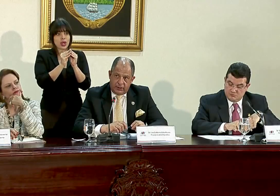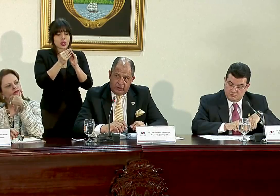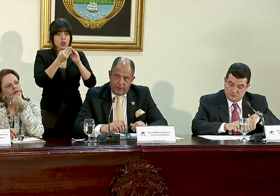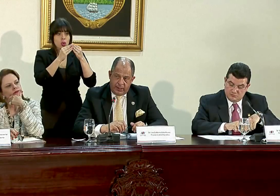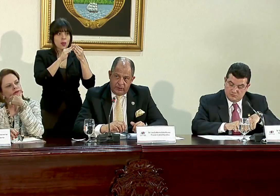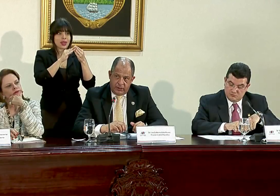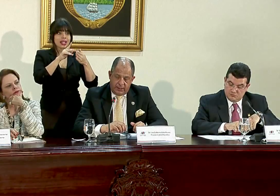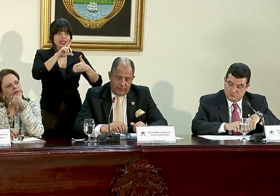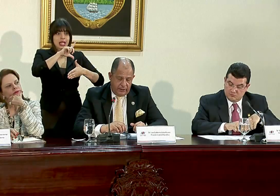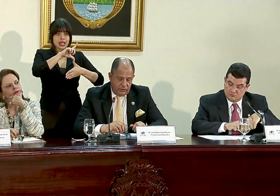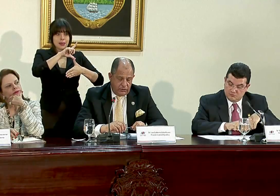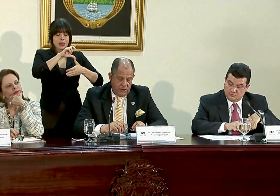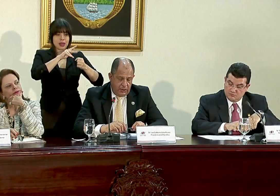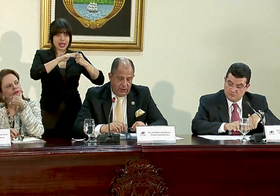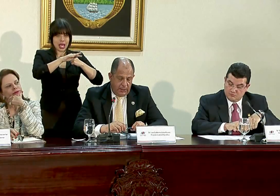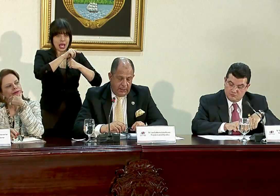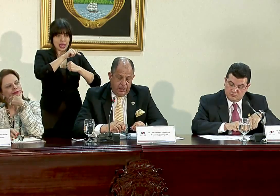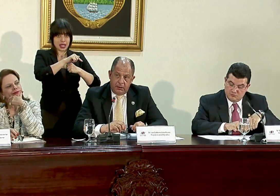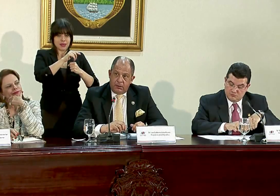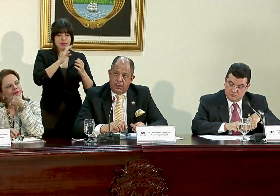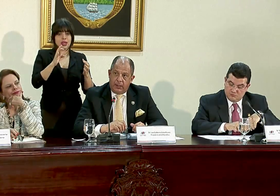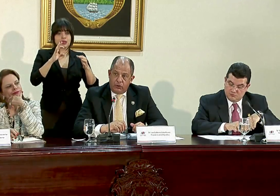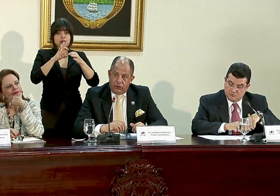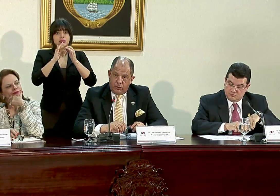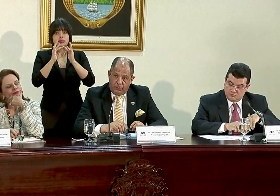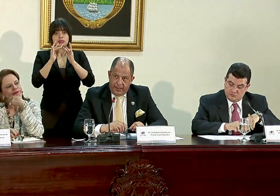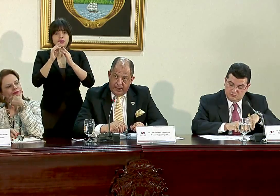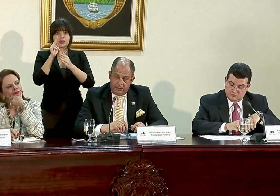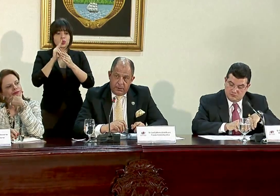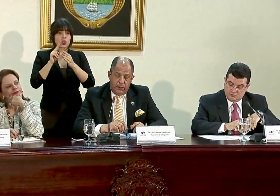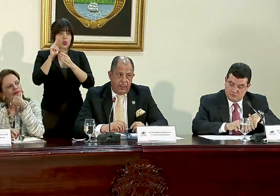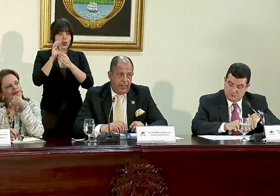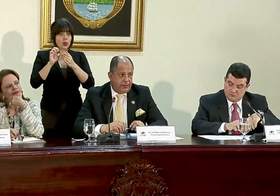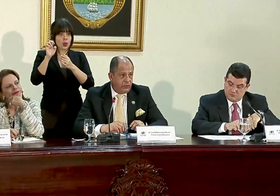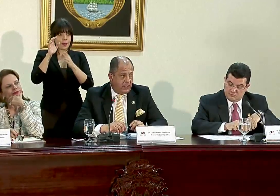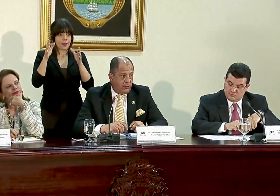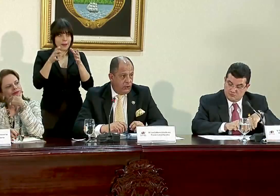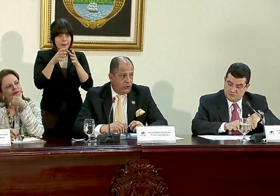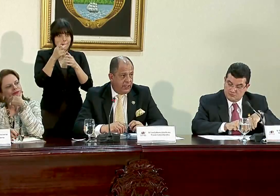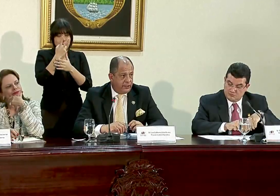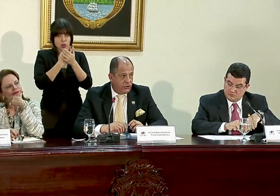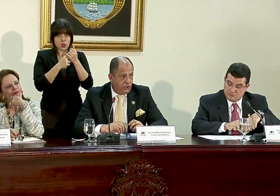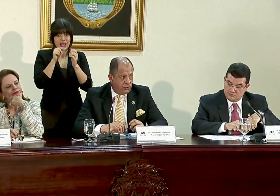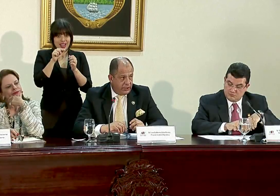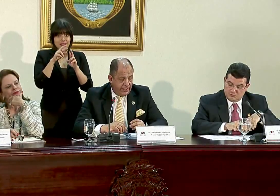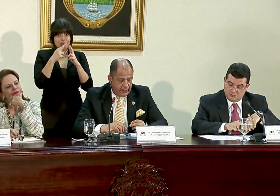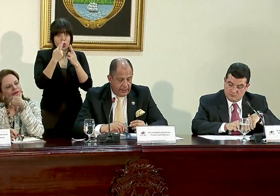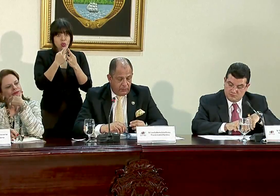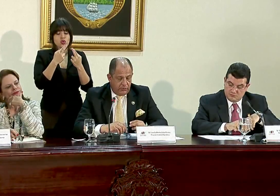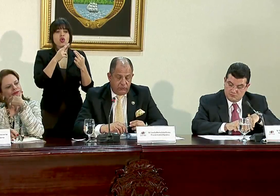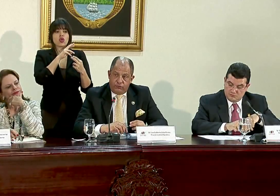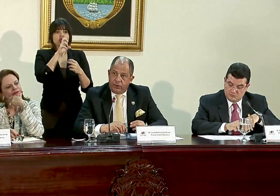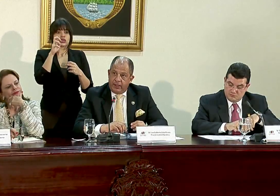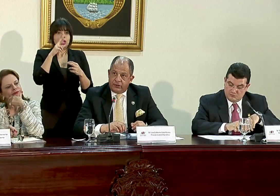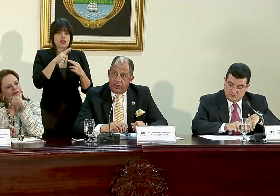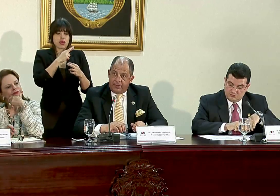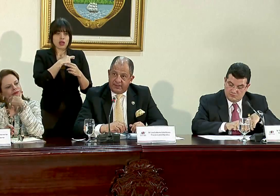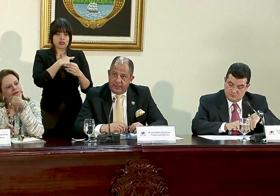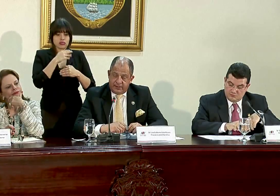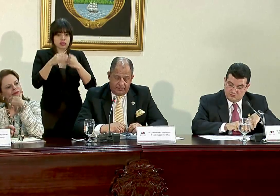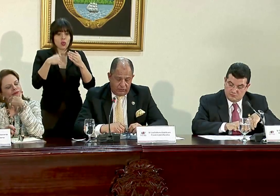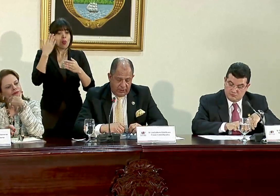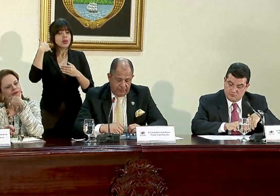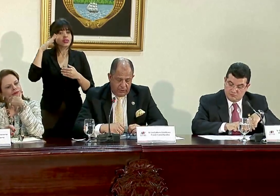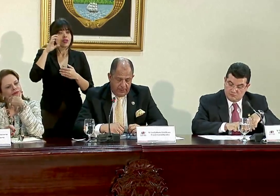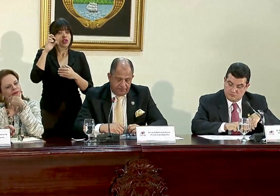comunidad de Estados latinoamericanos y caribeños y la Unión Europea esa es una reunión que gestionó Costa Rica cuando ejerció